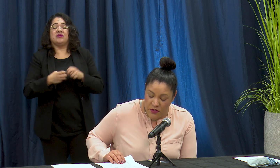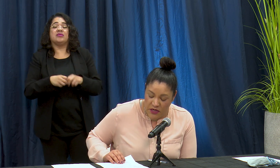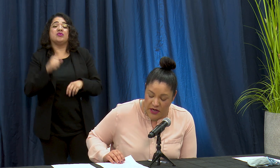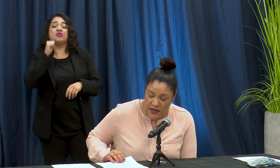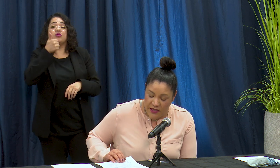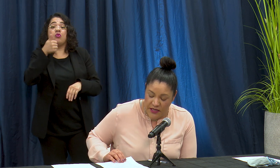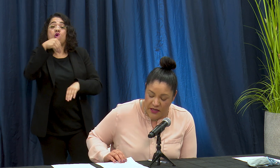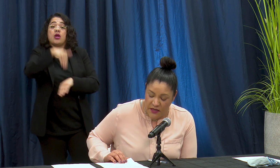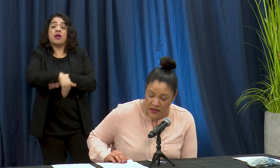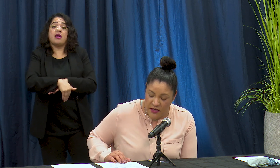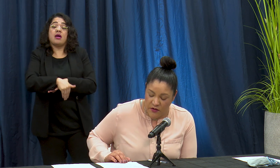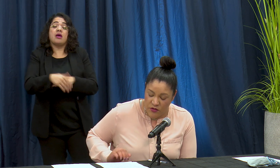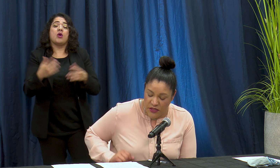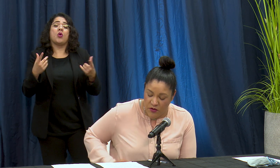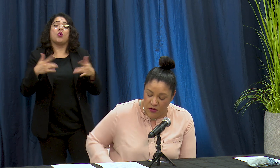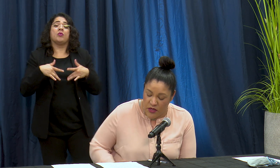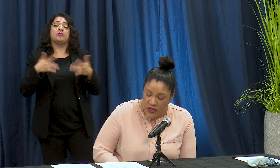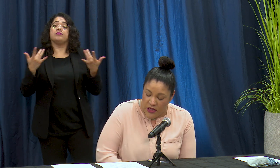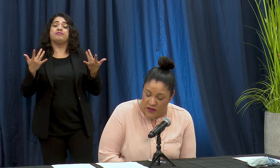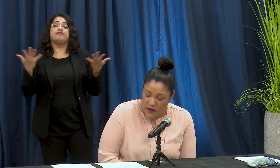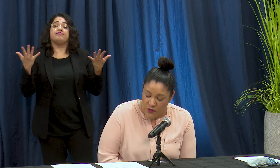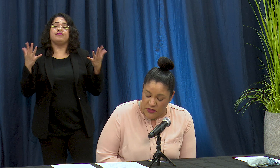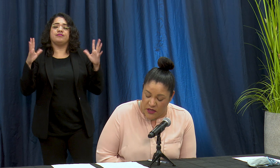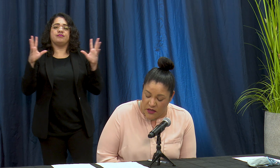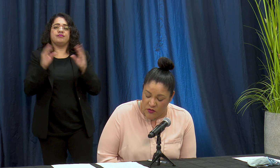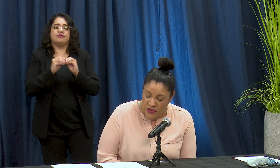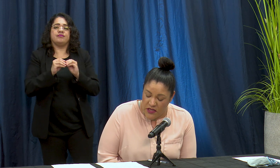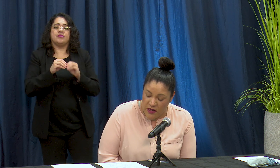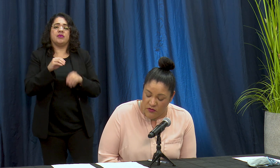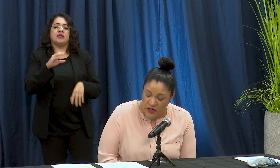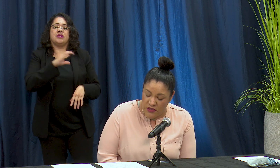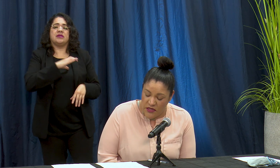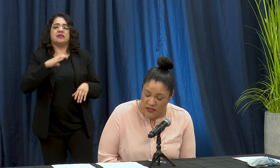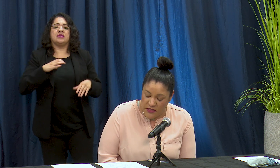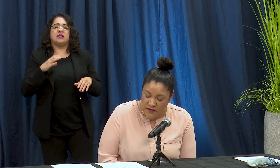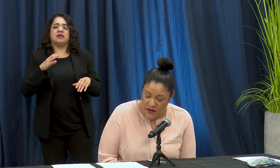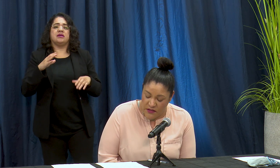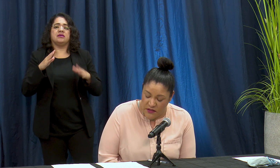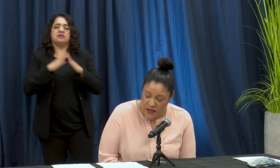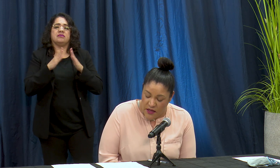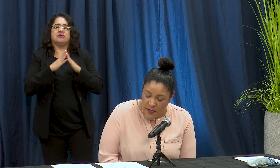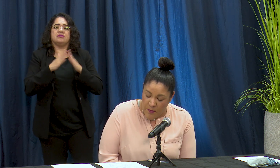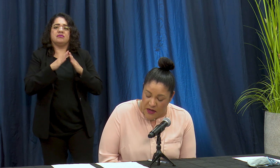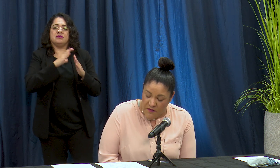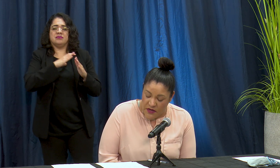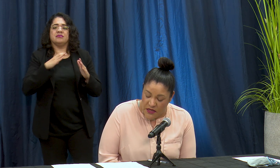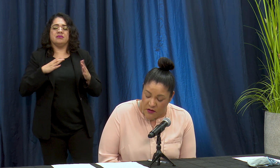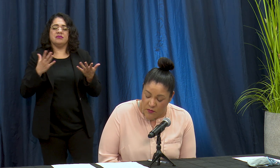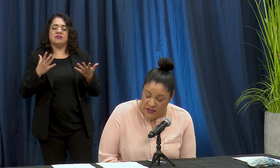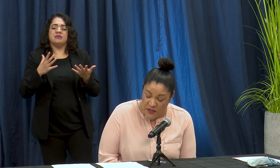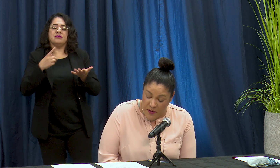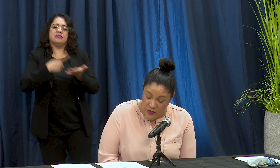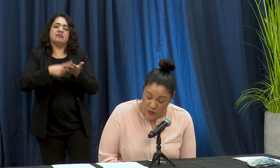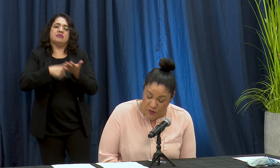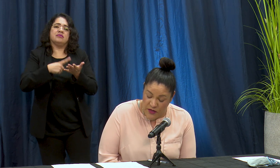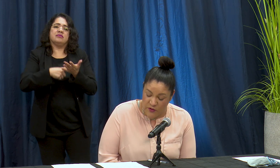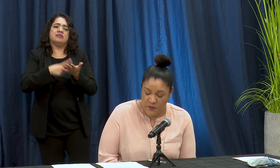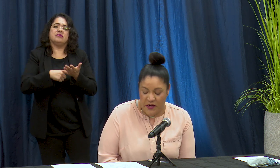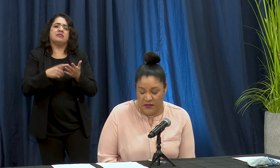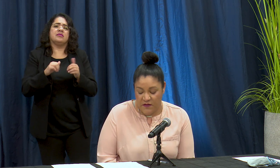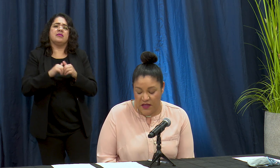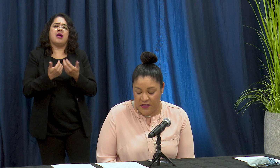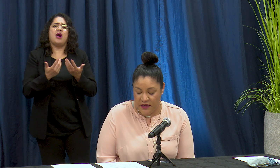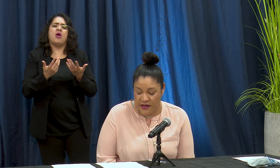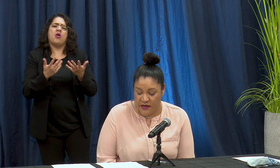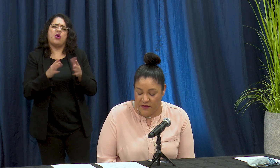a reunir la alcaldía, el consejo, y vamos a considerar unas iniciativas para abrir más espacios públicos